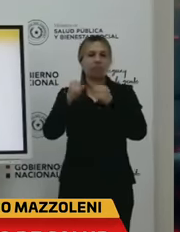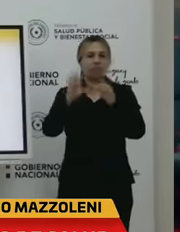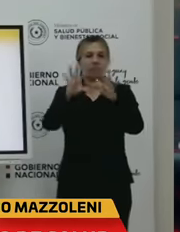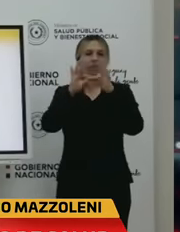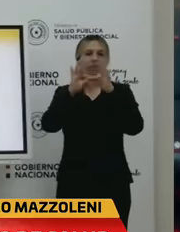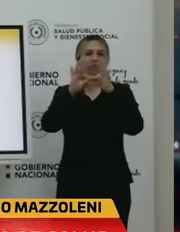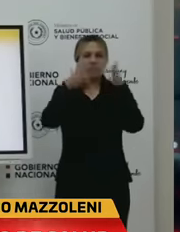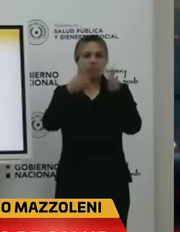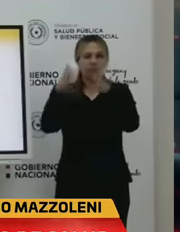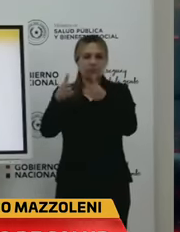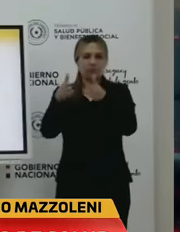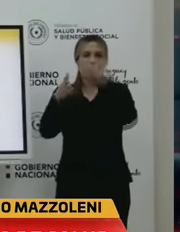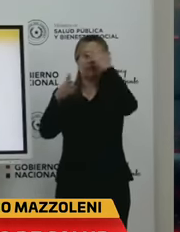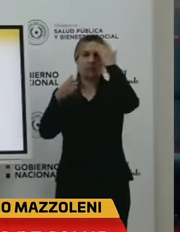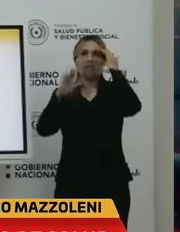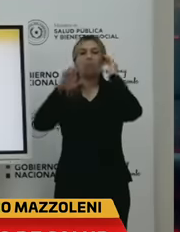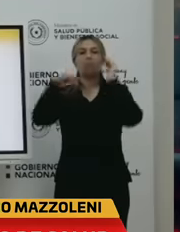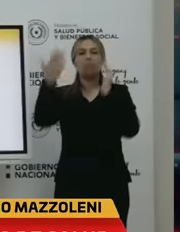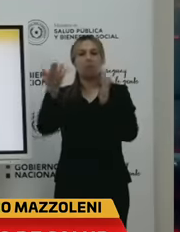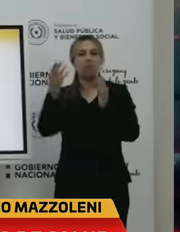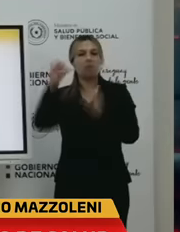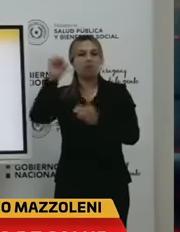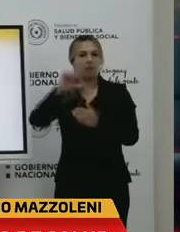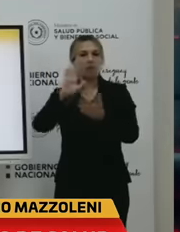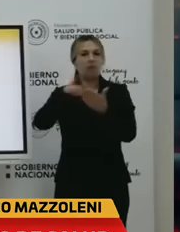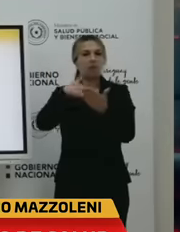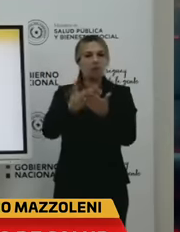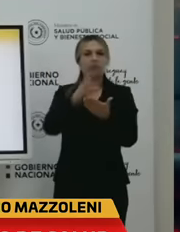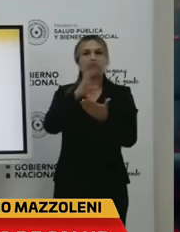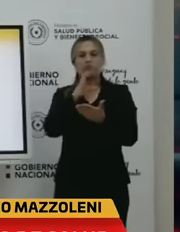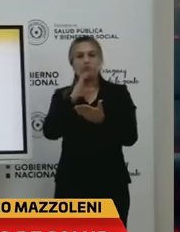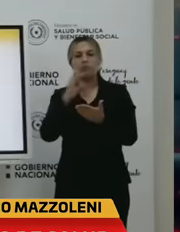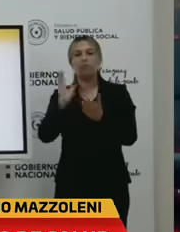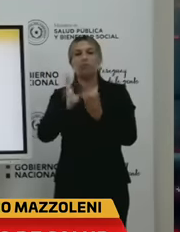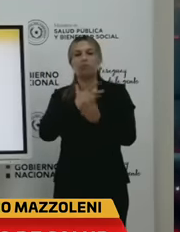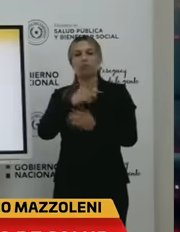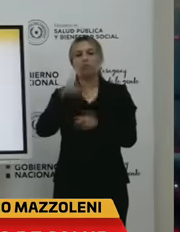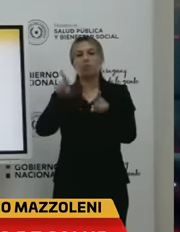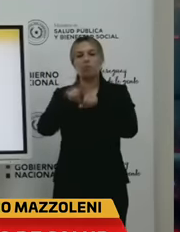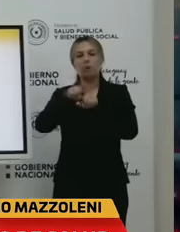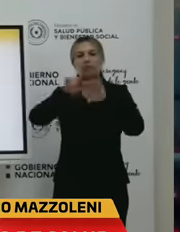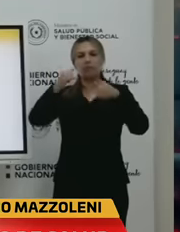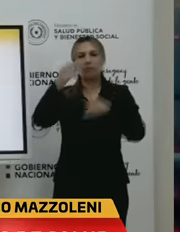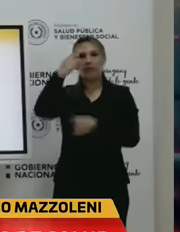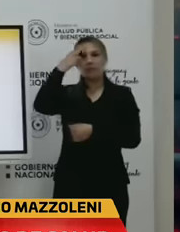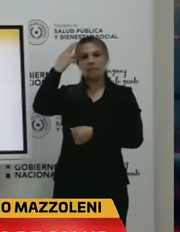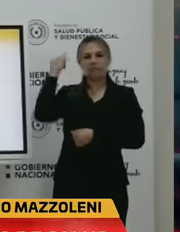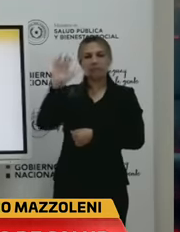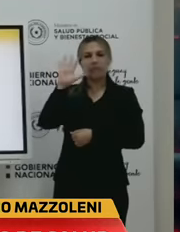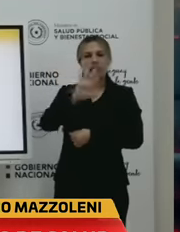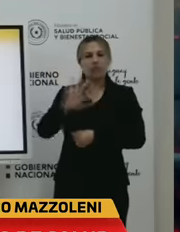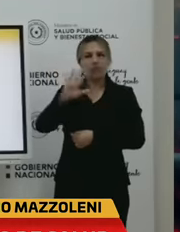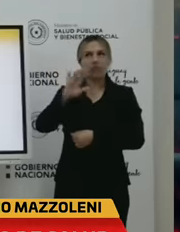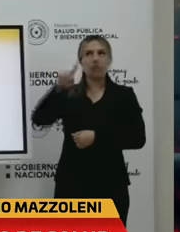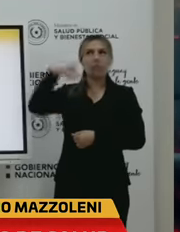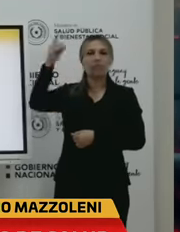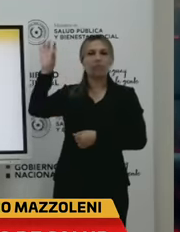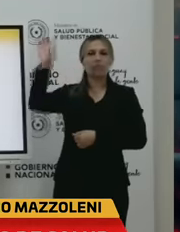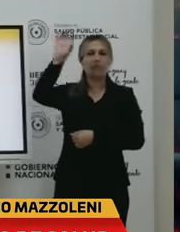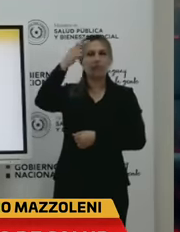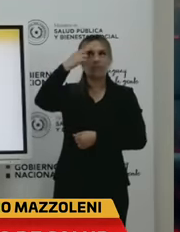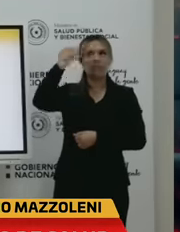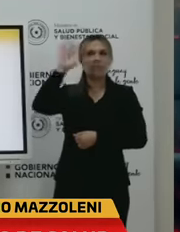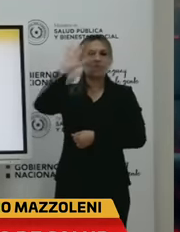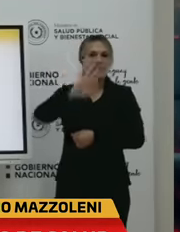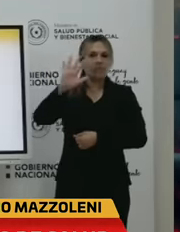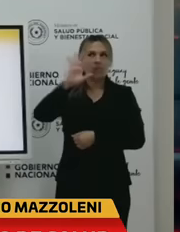específica, restringida. Y eso es lo que pretendemos aprender de esas lecciones de otros países.